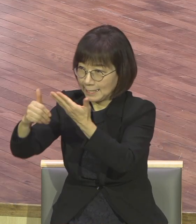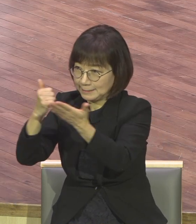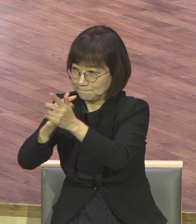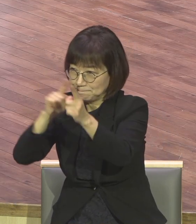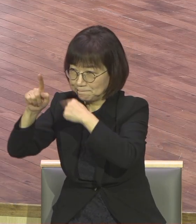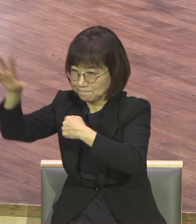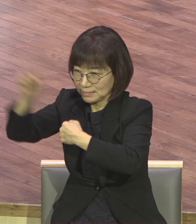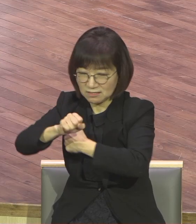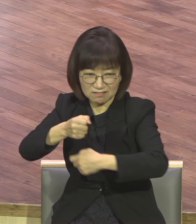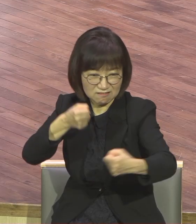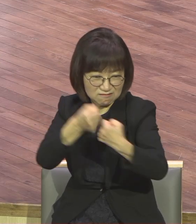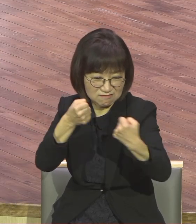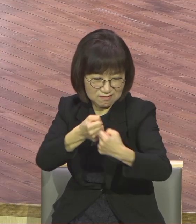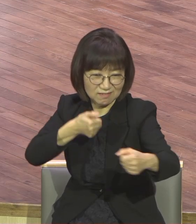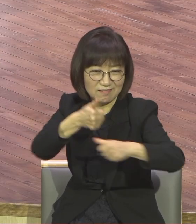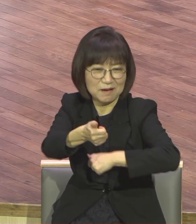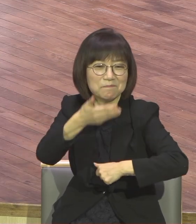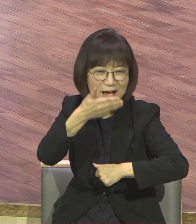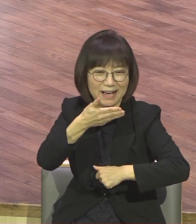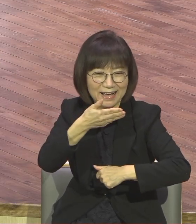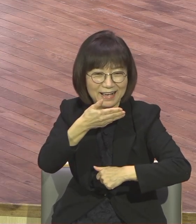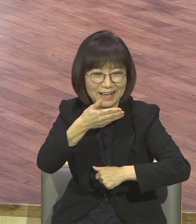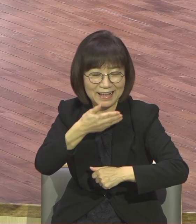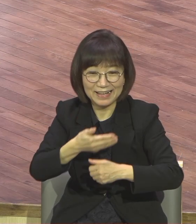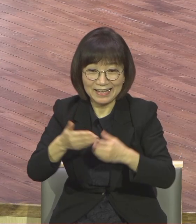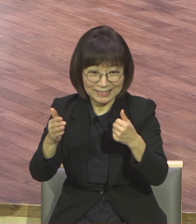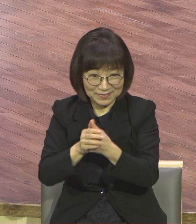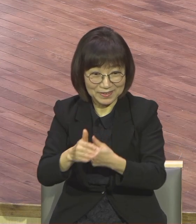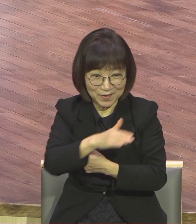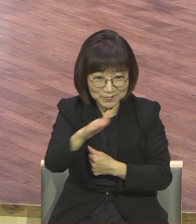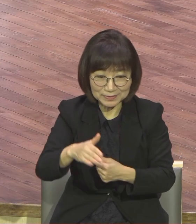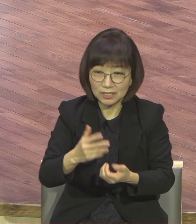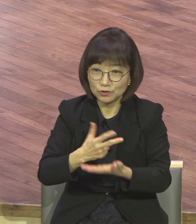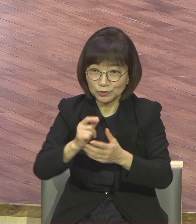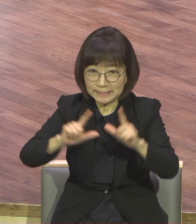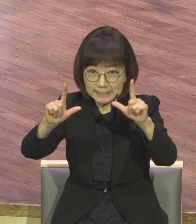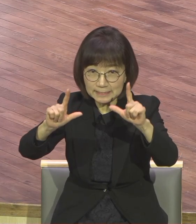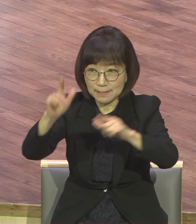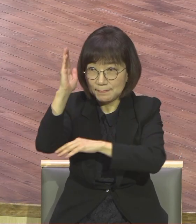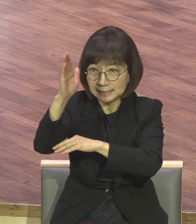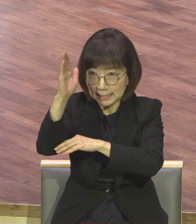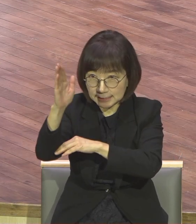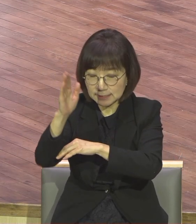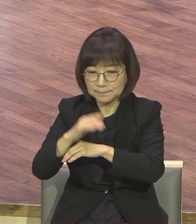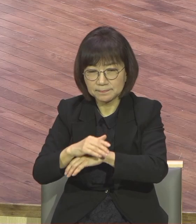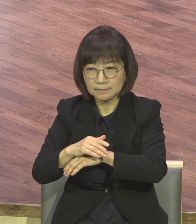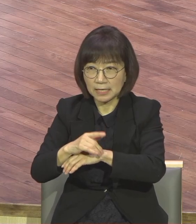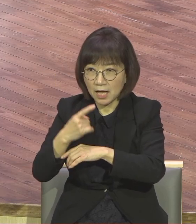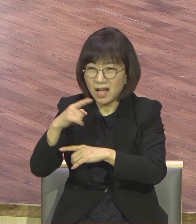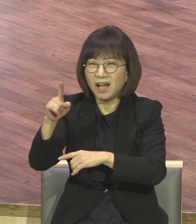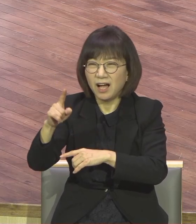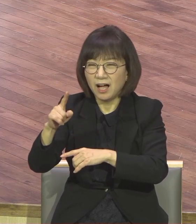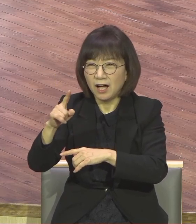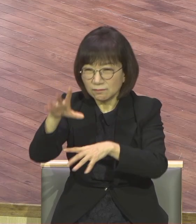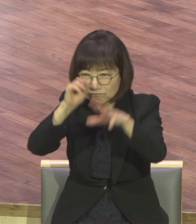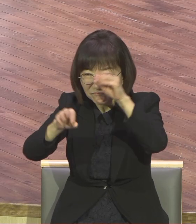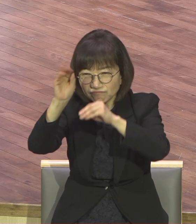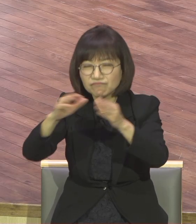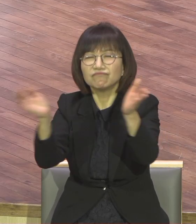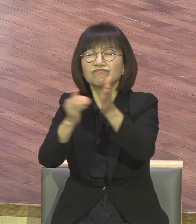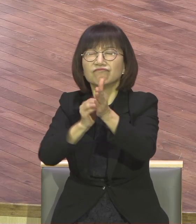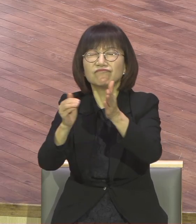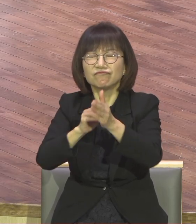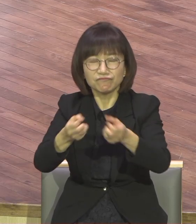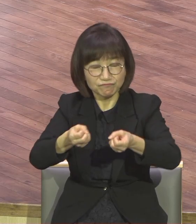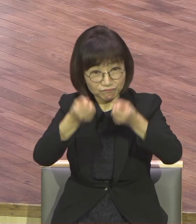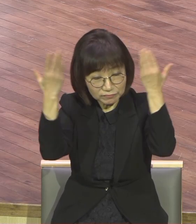말씀으로. 그래서 여러분 강단 말씀을 한 번도 끝내지 말고 이 포럼이 될 정도로, 포럼이